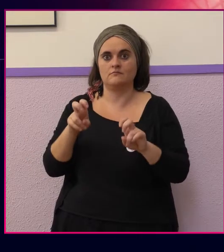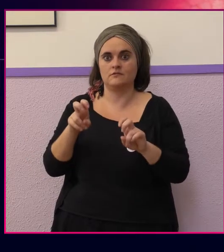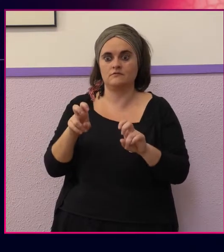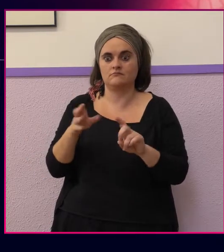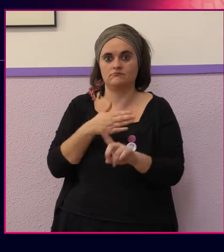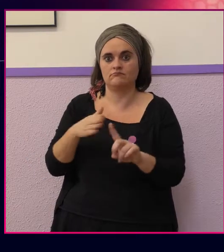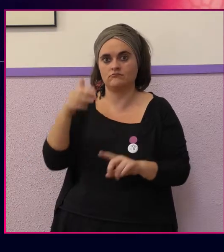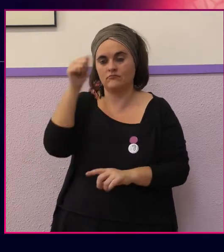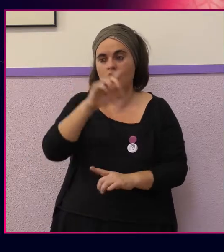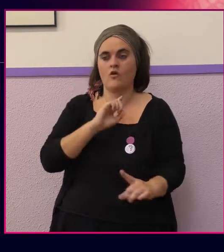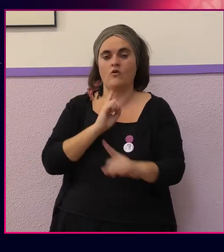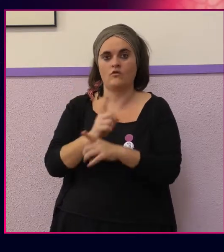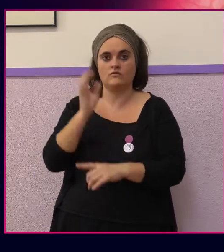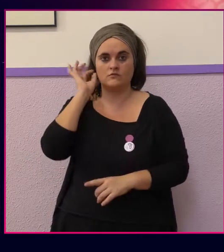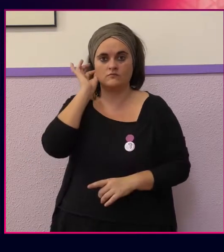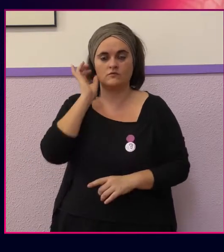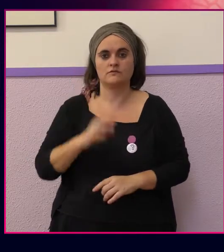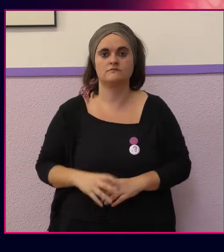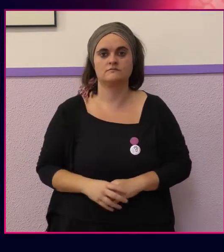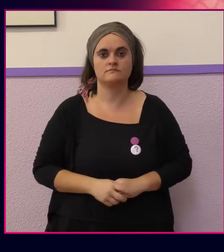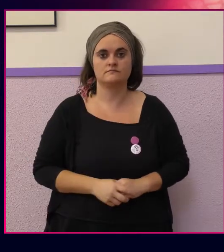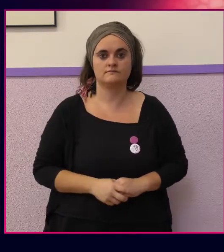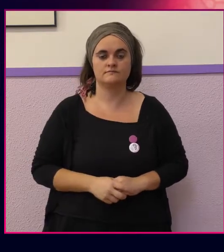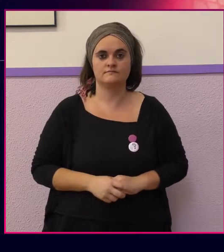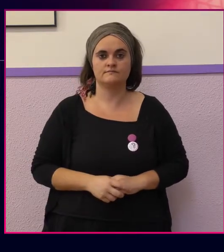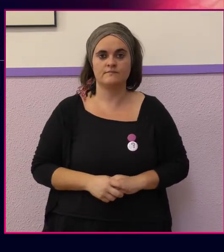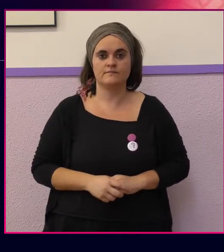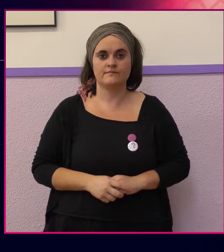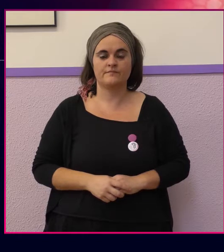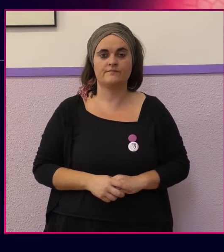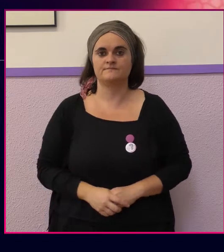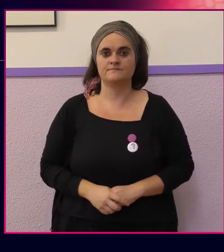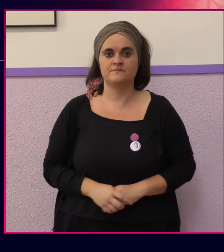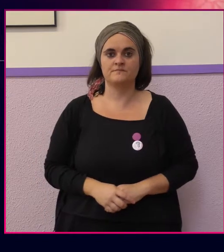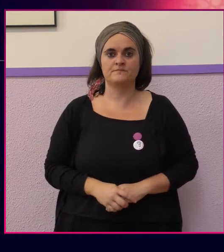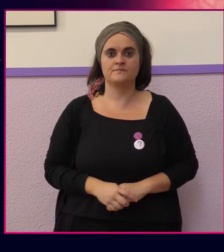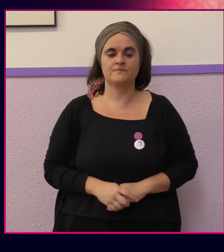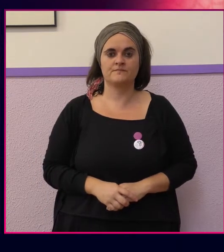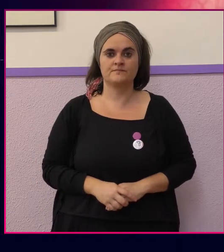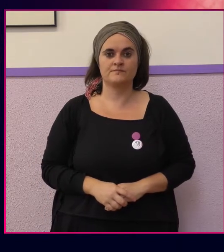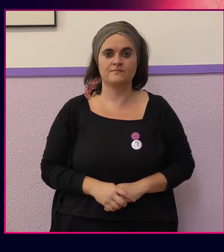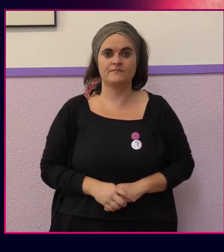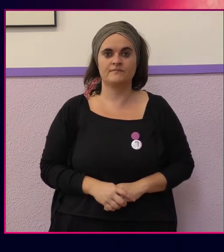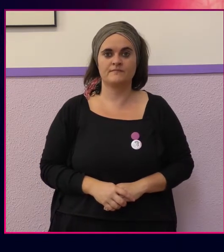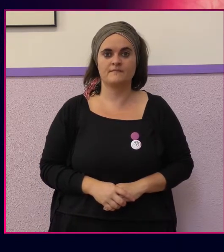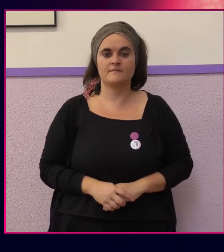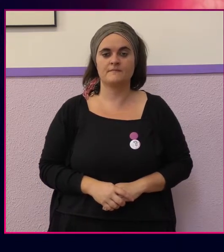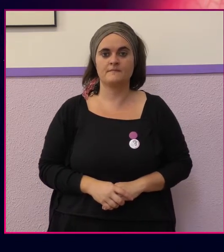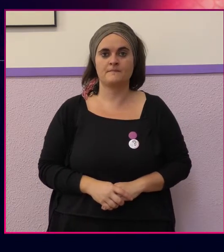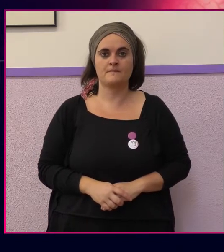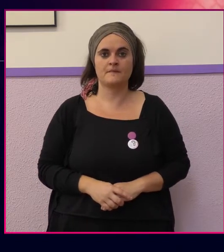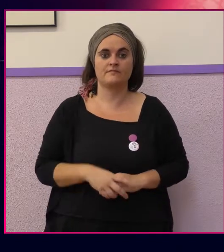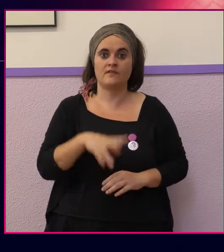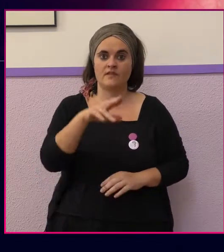feminista modu aktiboan aintzat hartu eta kontsultatu behar dutela bukatuko dugu esaten.